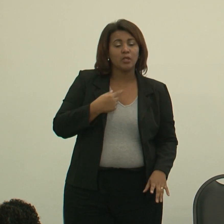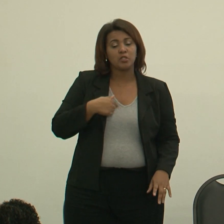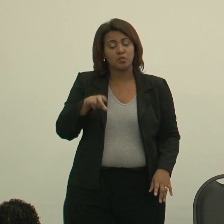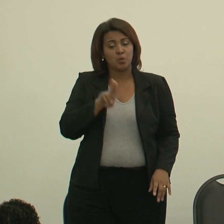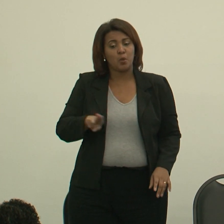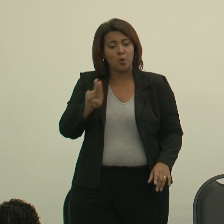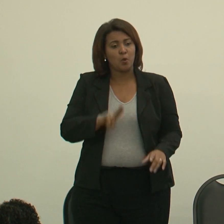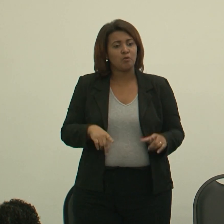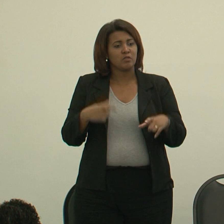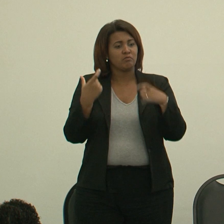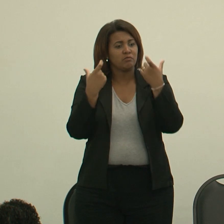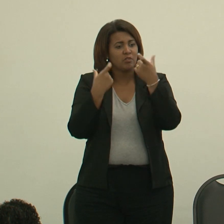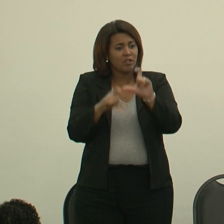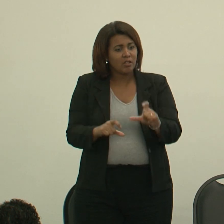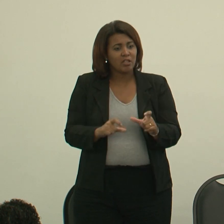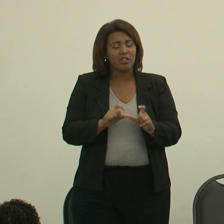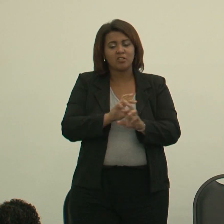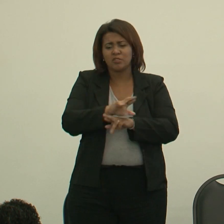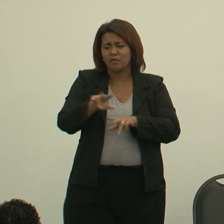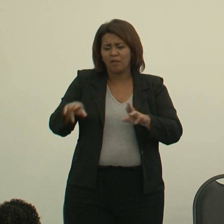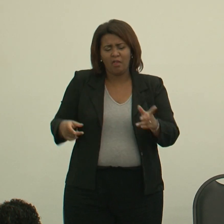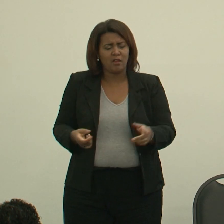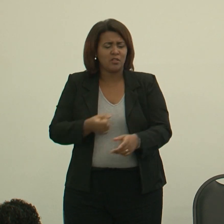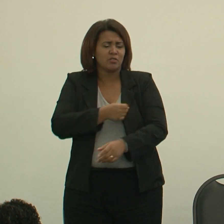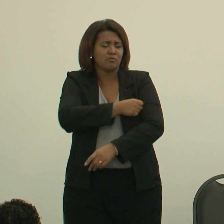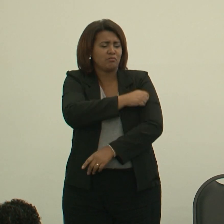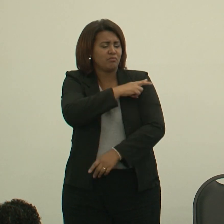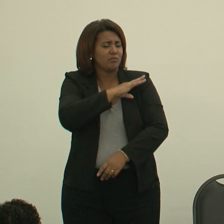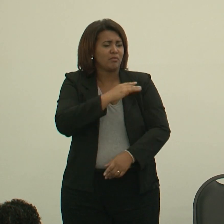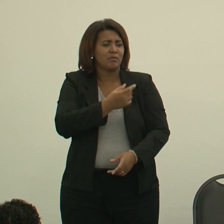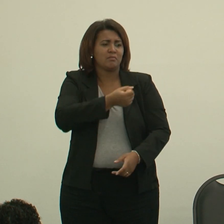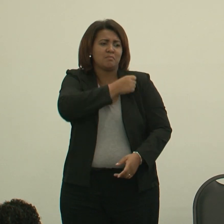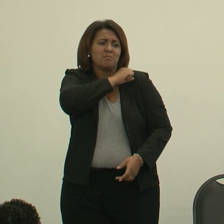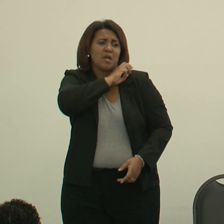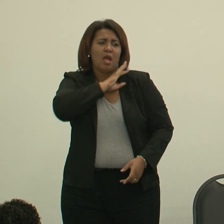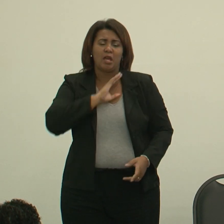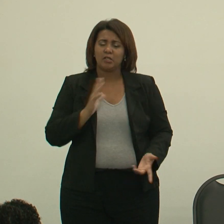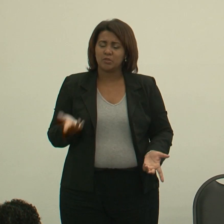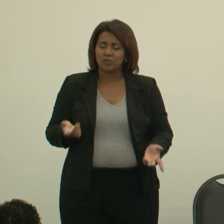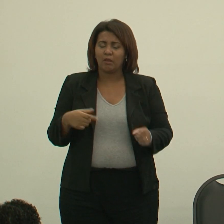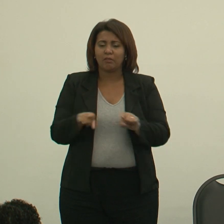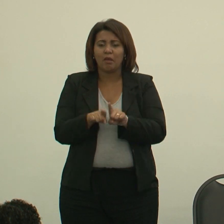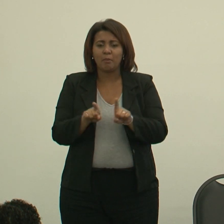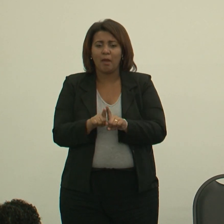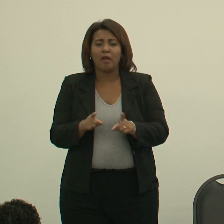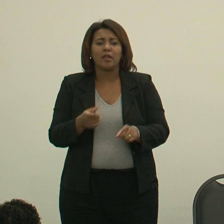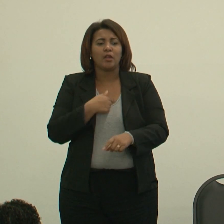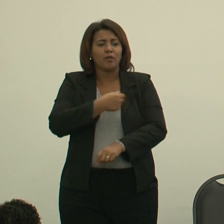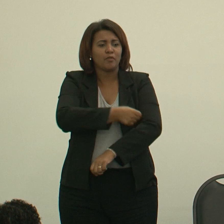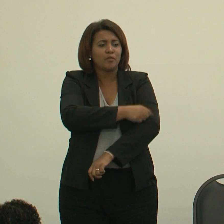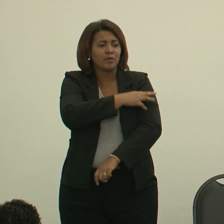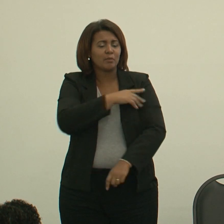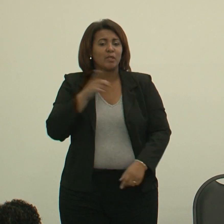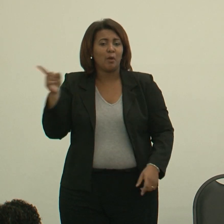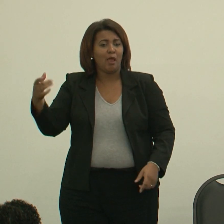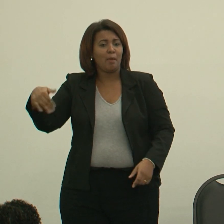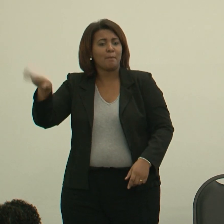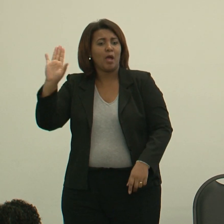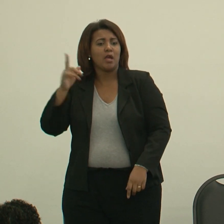tirinhas nas mais variadas séries do ensino fundamental e médio. Eu, especificamente, no ensino fundamental, ela mais no ensino